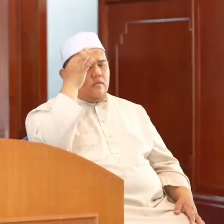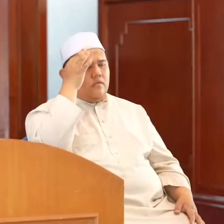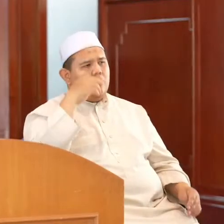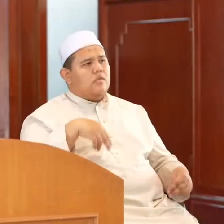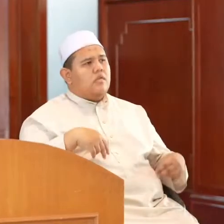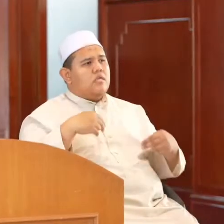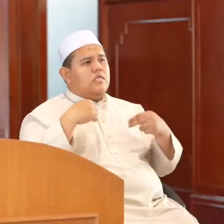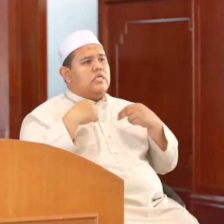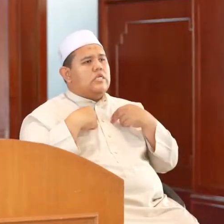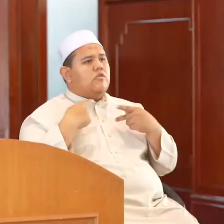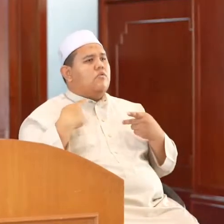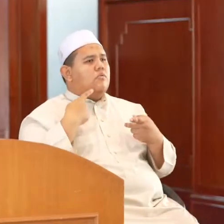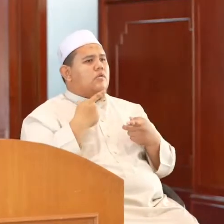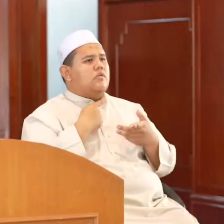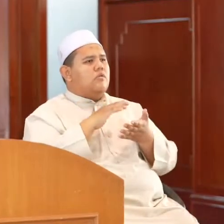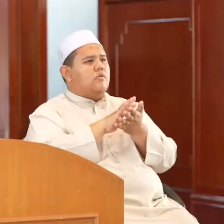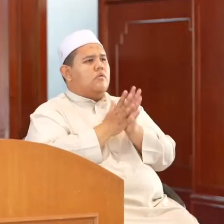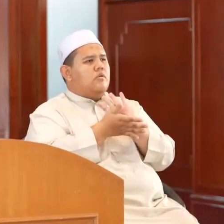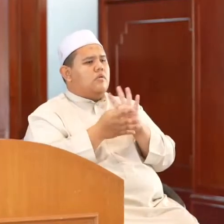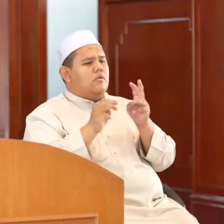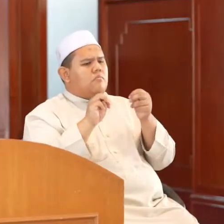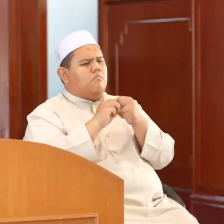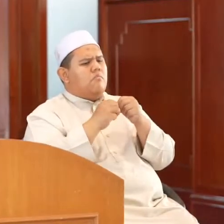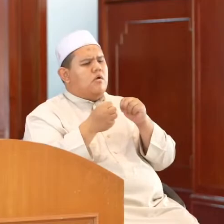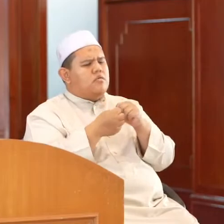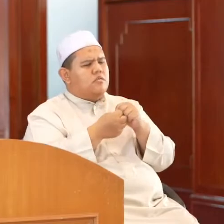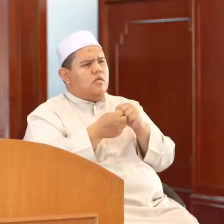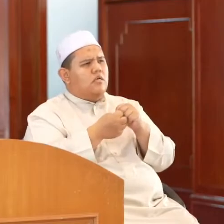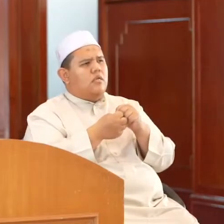kehidupan kita ni yang jadi masalah sekali